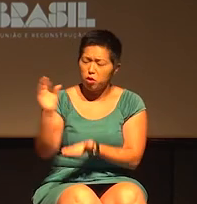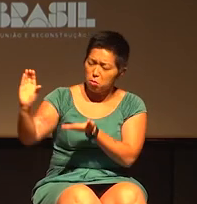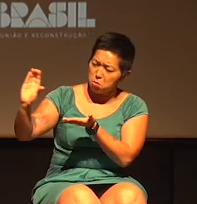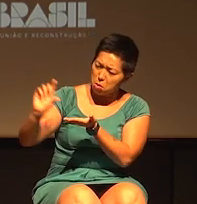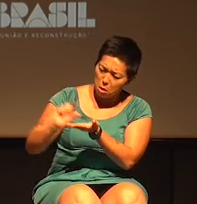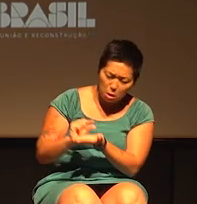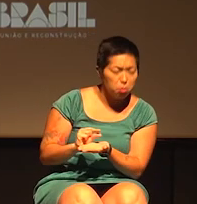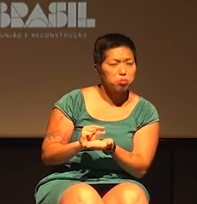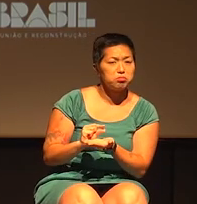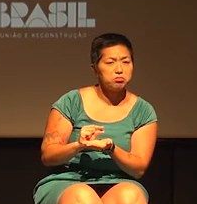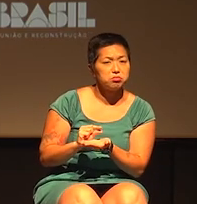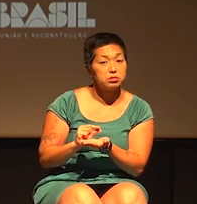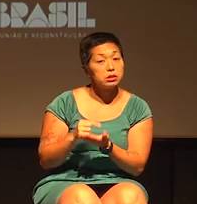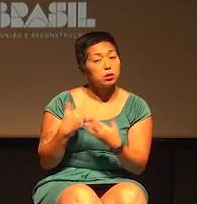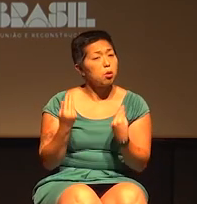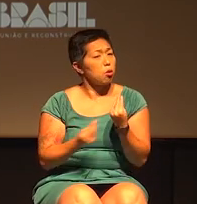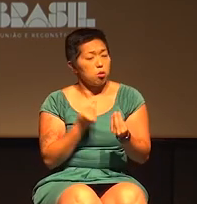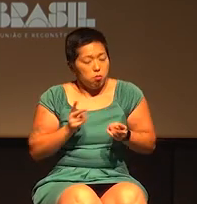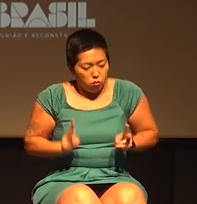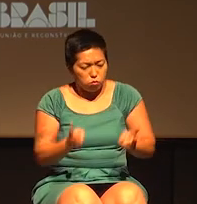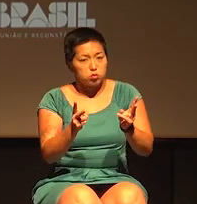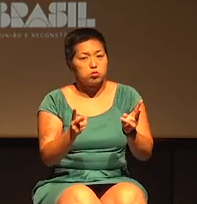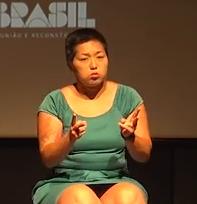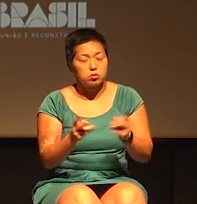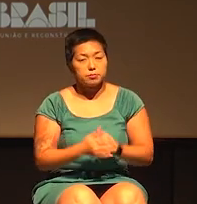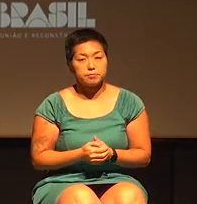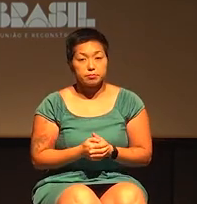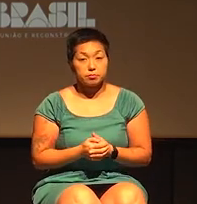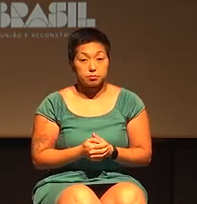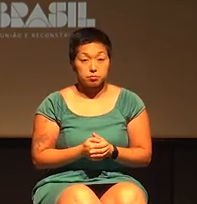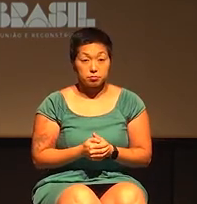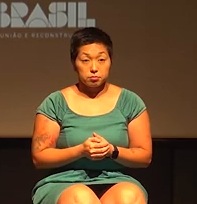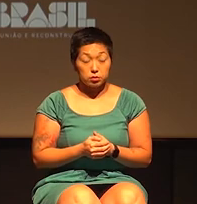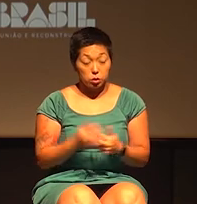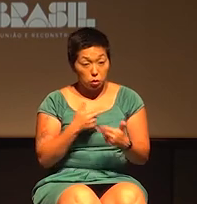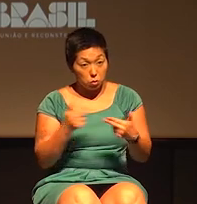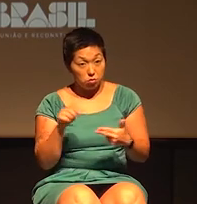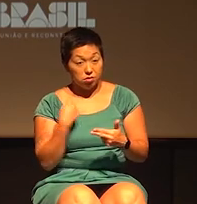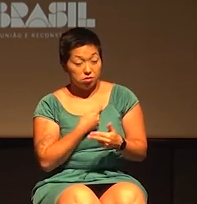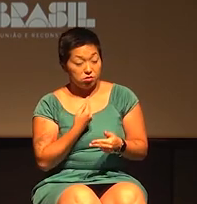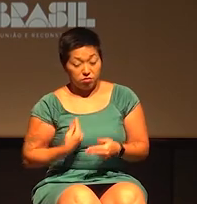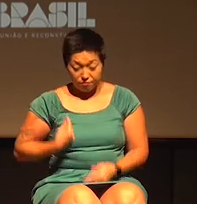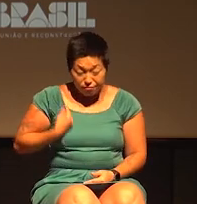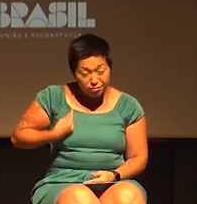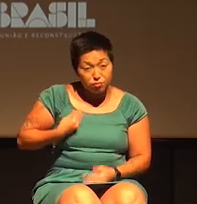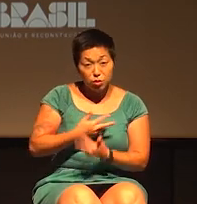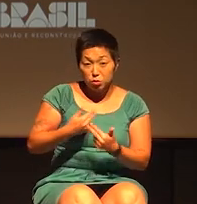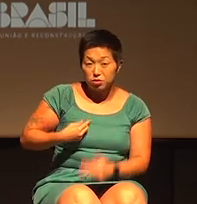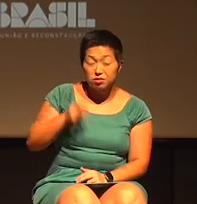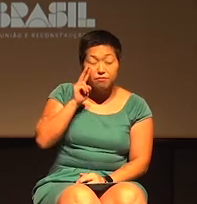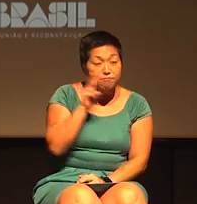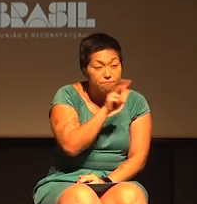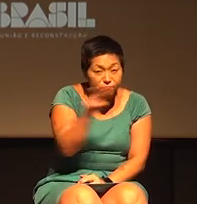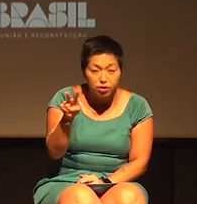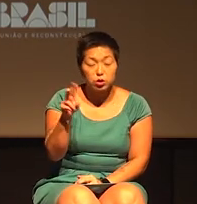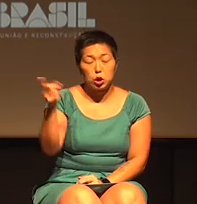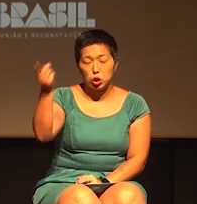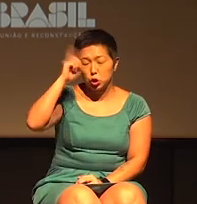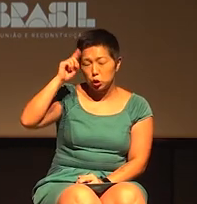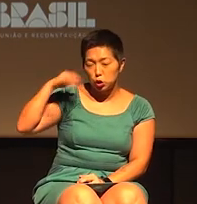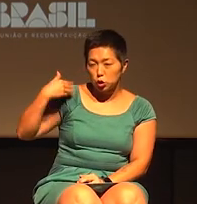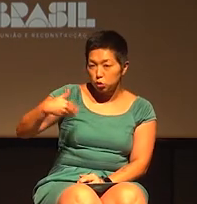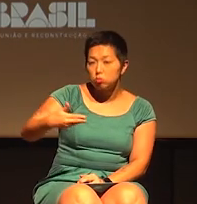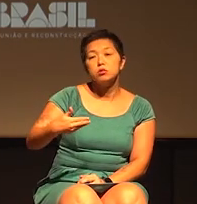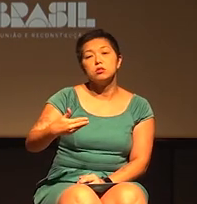Eh para continuar dentro do do que a gente vive do que a gente vê todos os dias mas também para